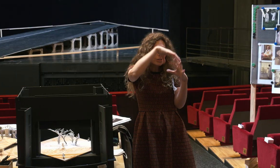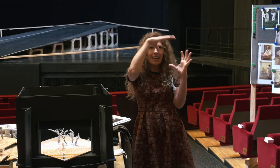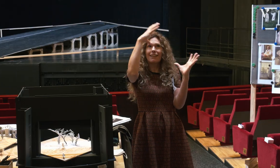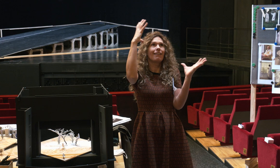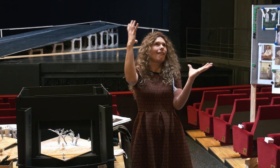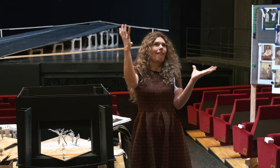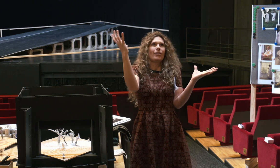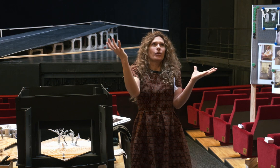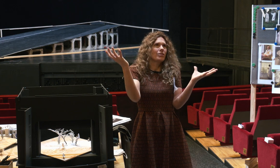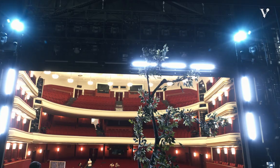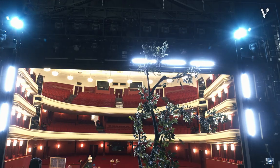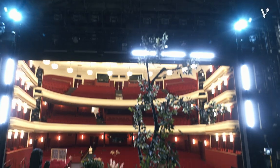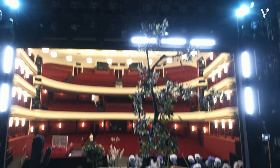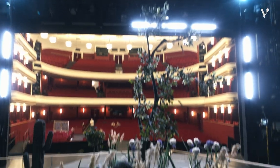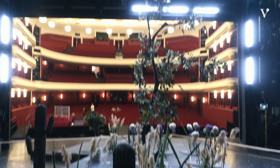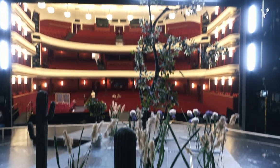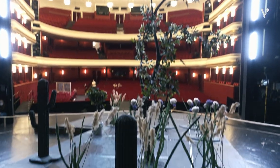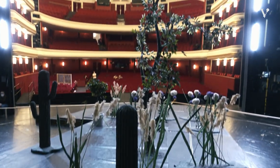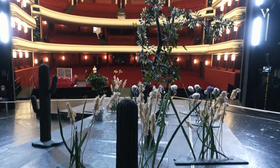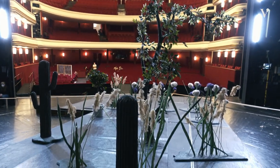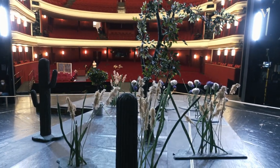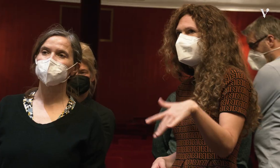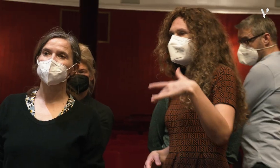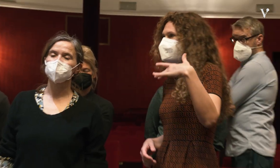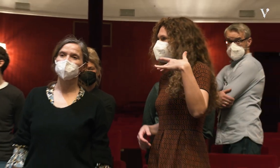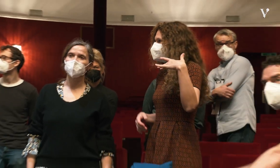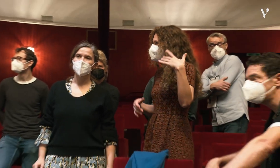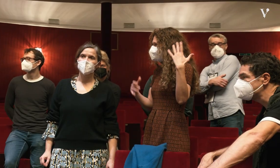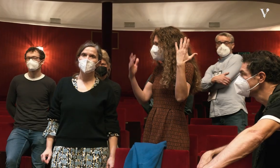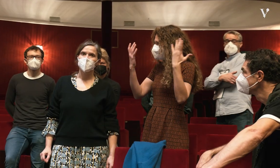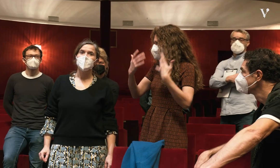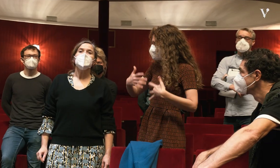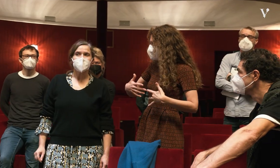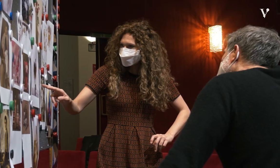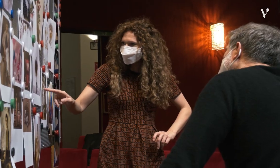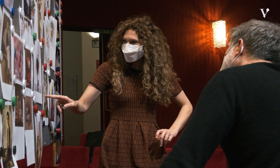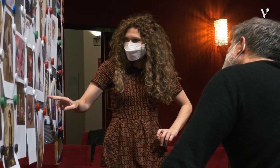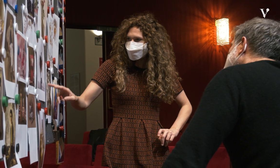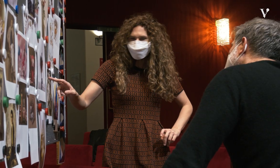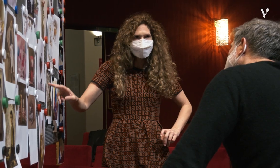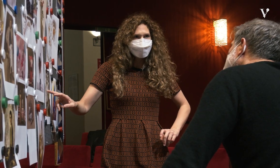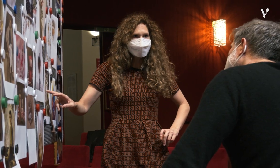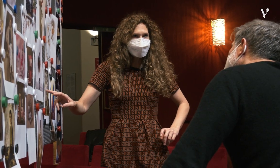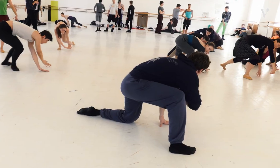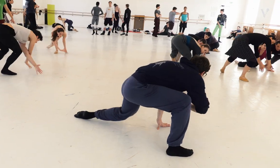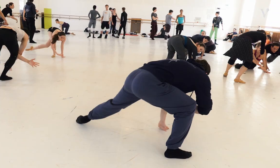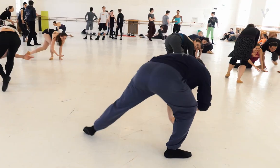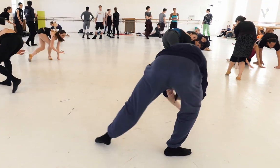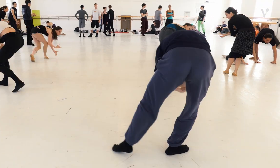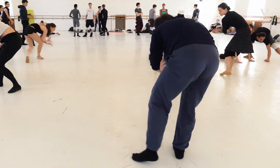werde das Stück selber inszenieren und ich bin total froh, dass meine erste richtige Regiearbeit in diesem Haus eine Koproduktion sein wird mit der Wiener